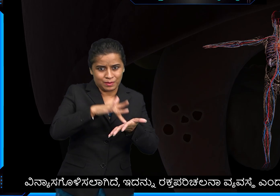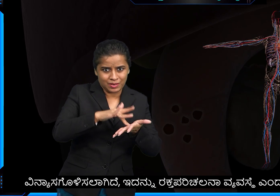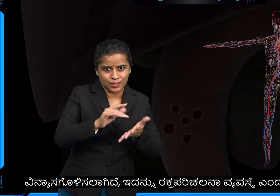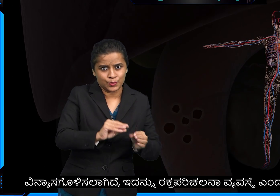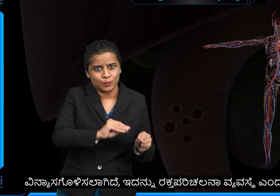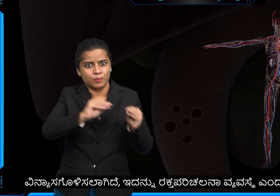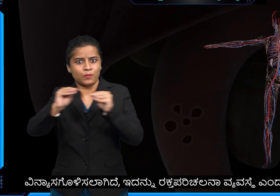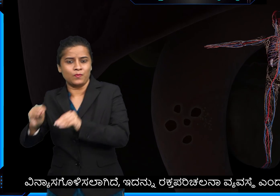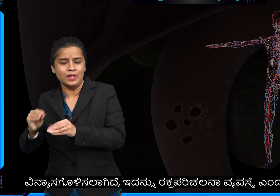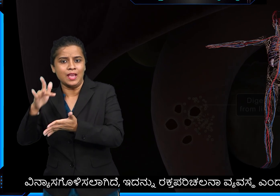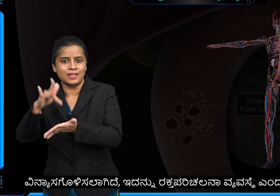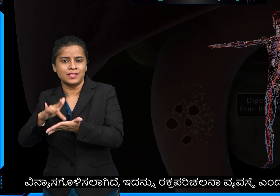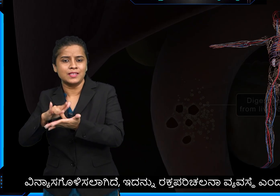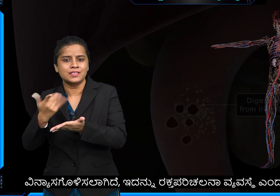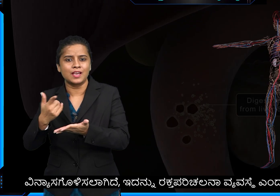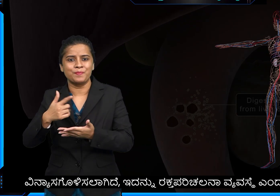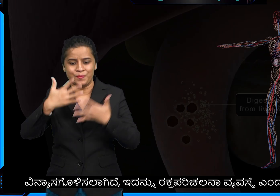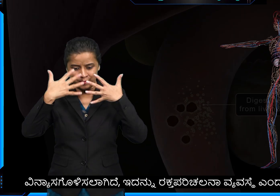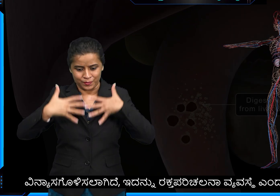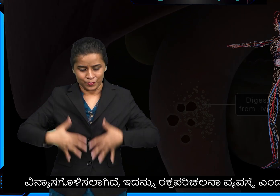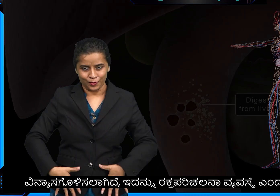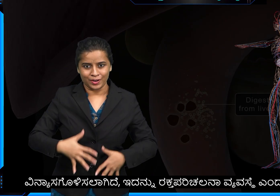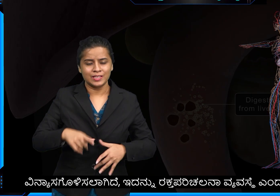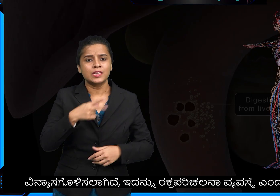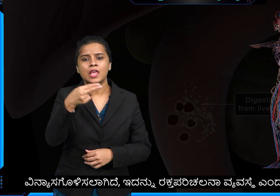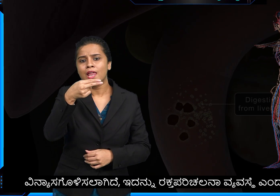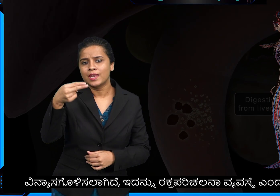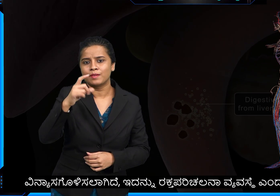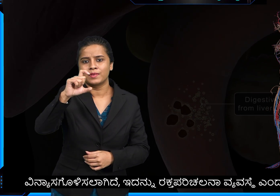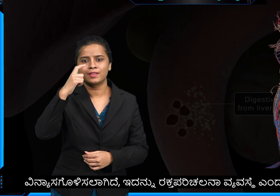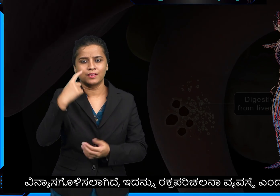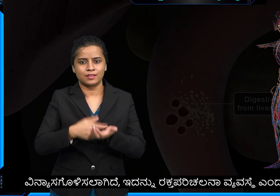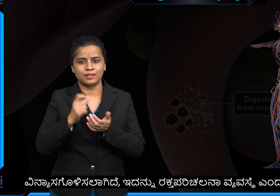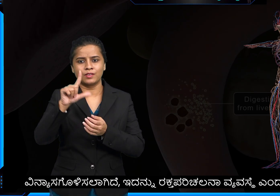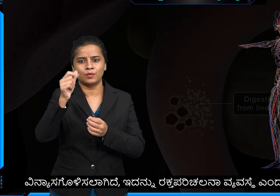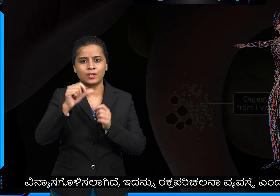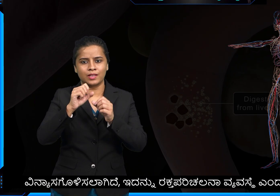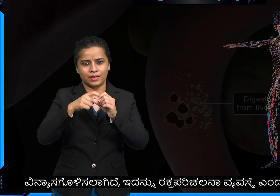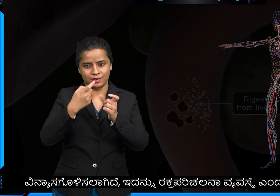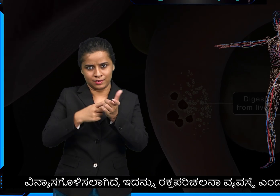ಕರೆಯಲಾಗುತ್ತದೆ.